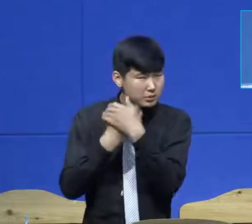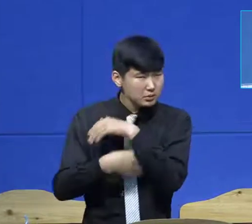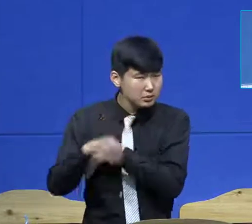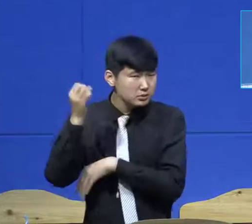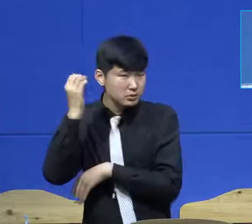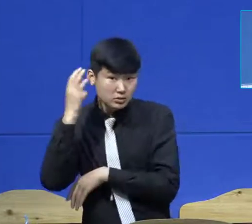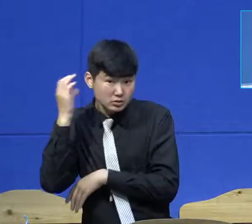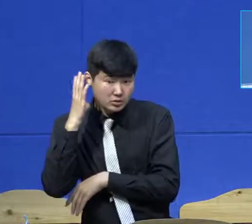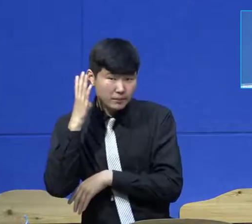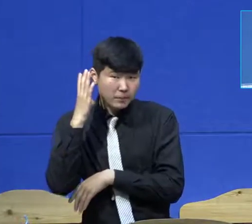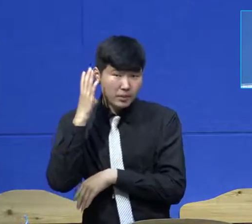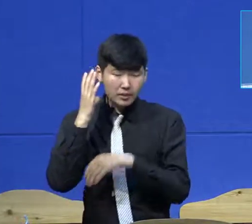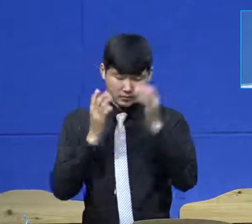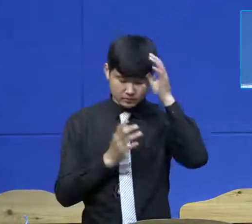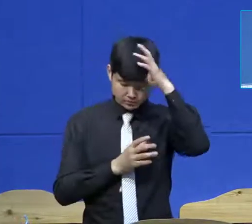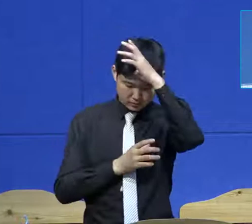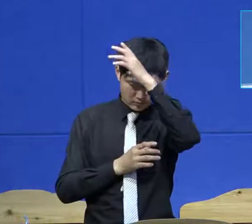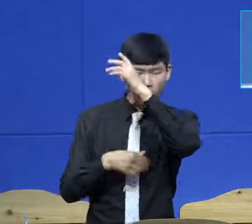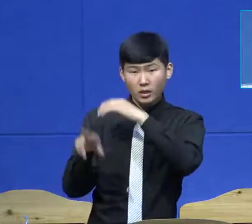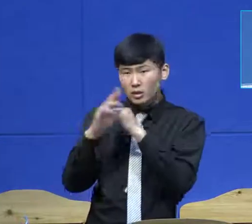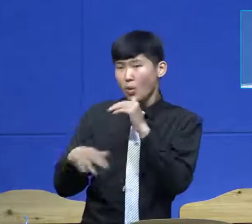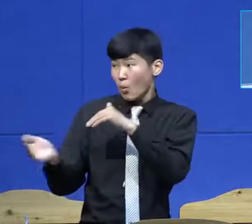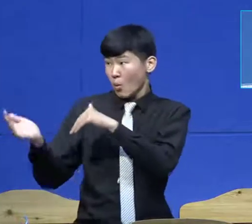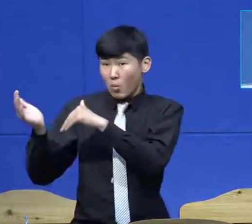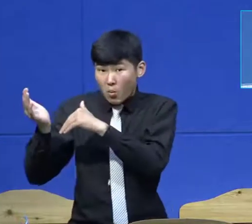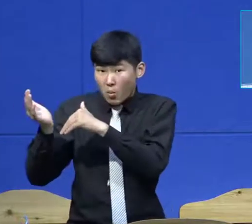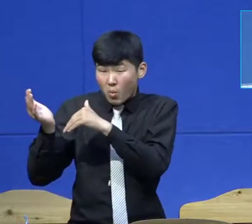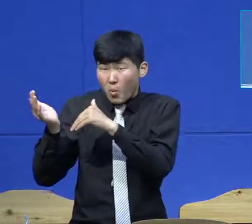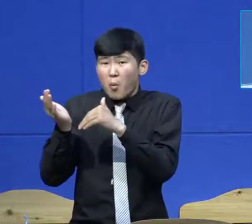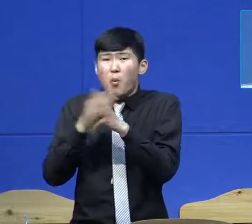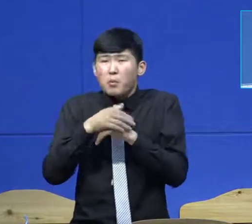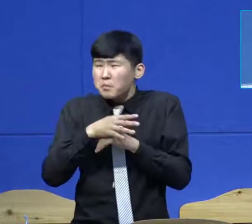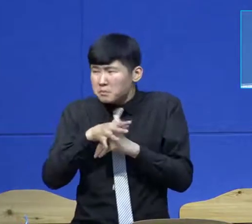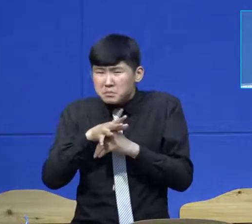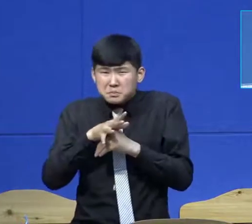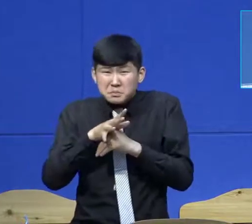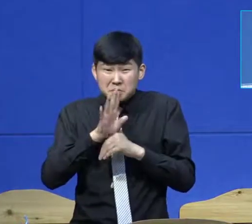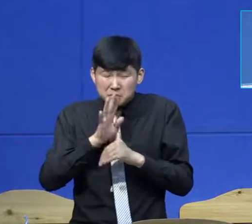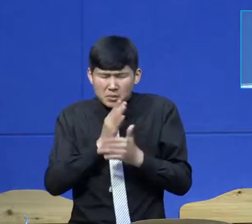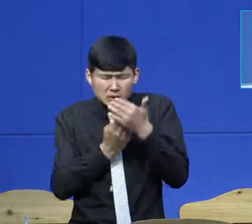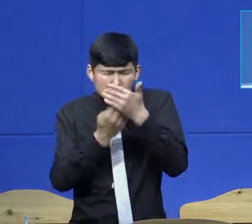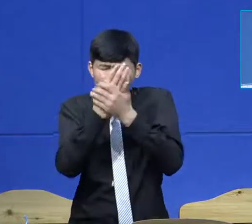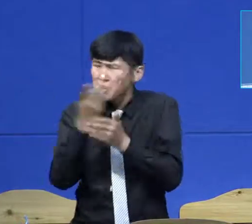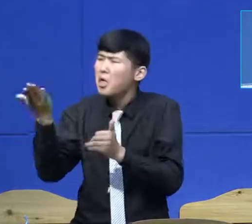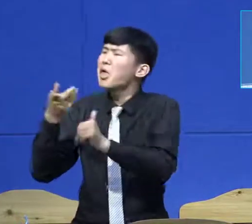сонссон. Тэгвэл өгөх цагтаа нүгэлтнүүдийн төлөө залбирч байгаа энэ хин юм болоо.